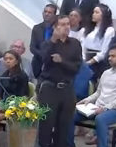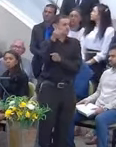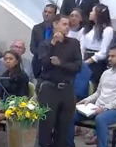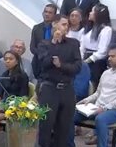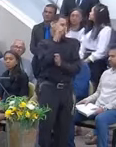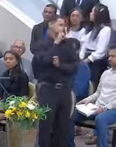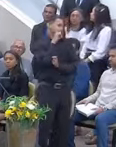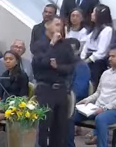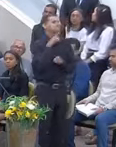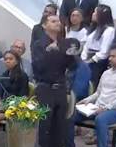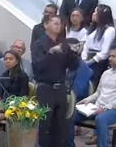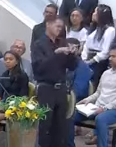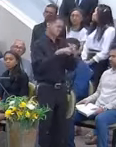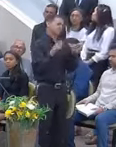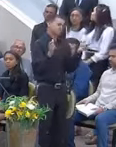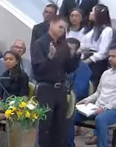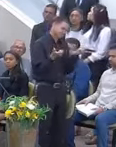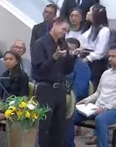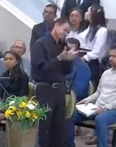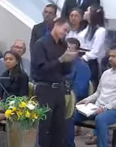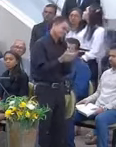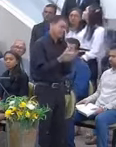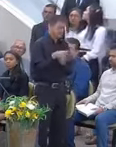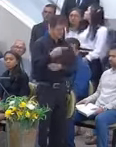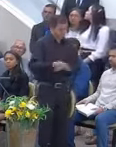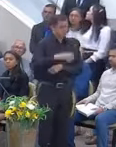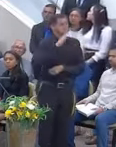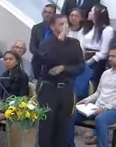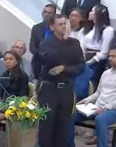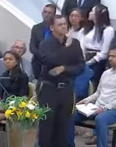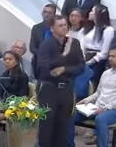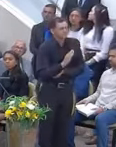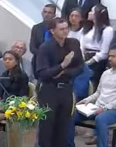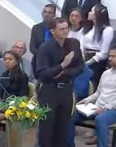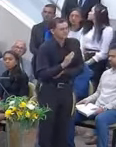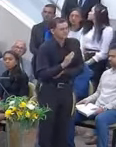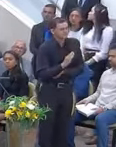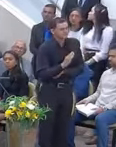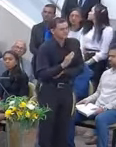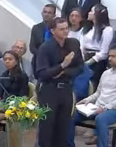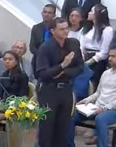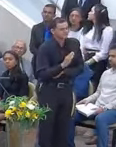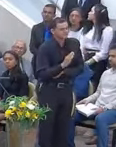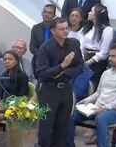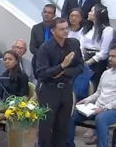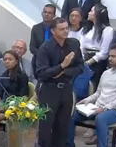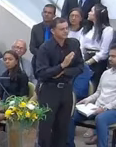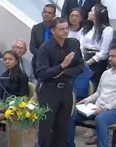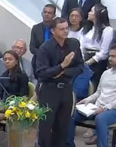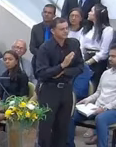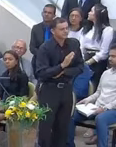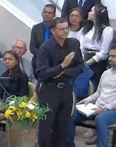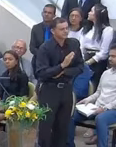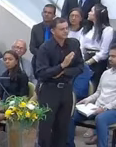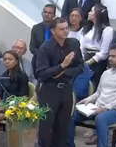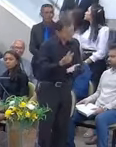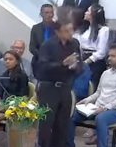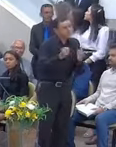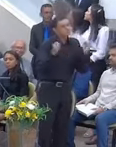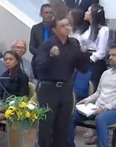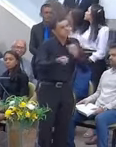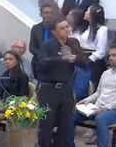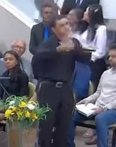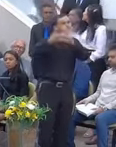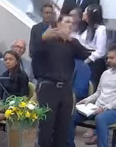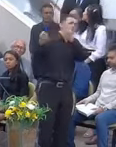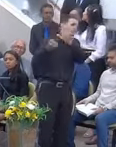está enfraquecendo. Aí quando você chega aqui no Brasil, ainda tem crente que está dando glória a Deus e dizendo: